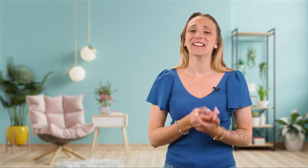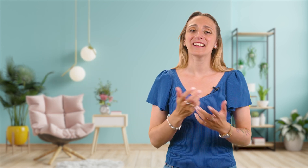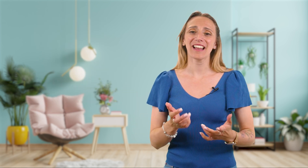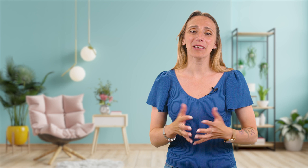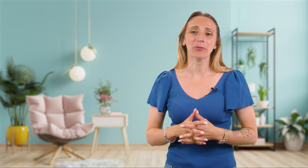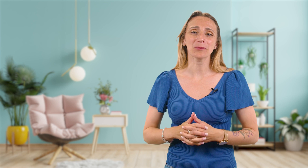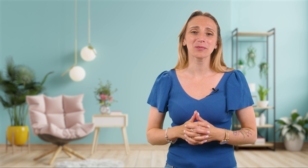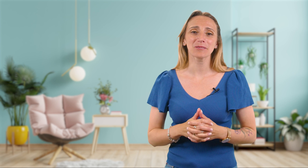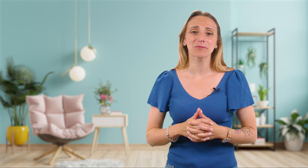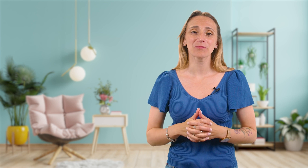La réponse,